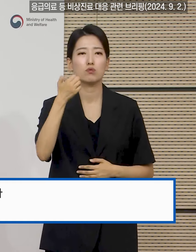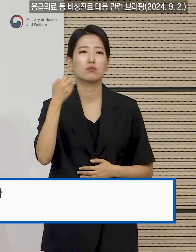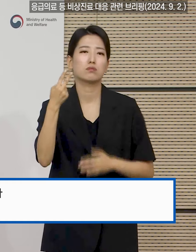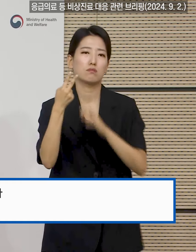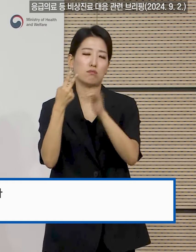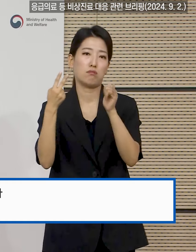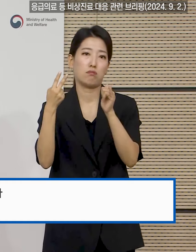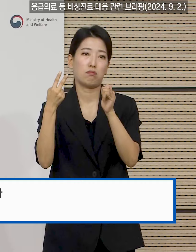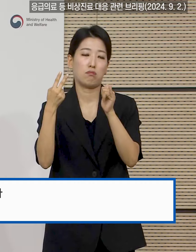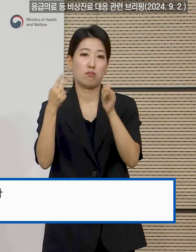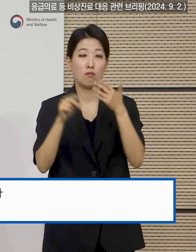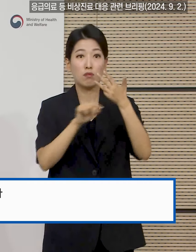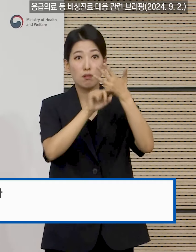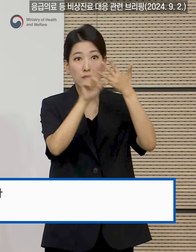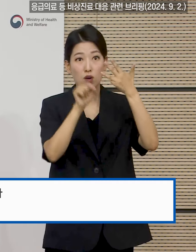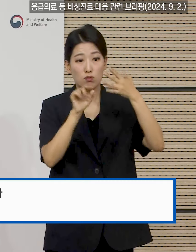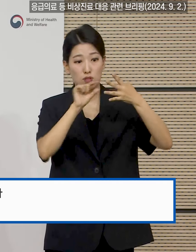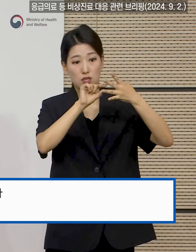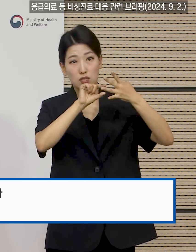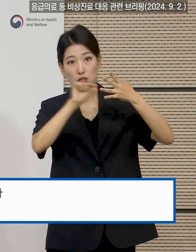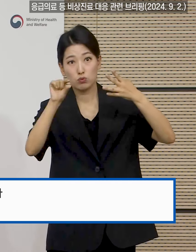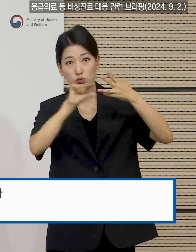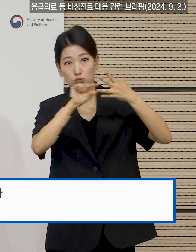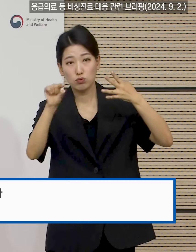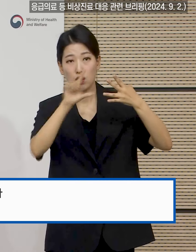17,892명이나 8월 3주에는